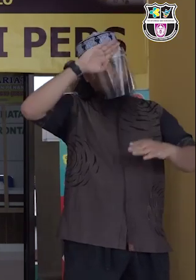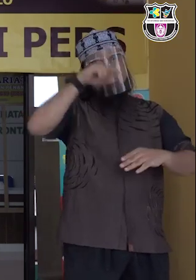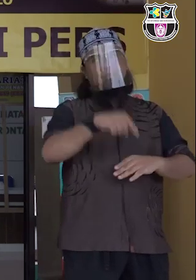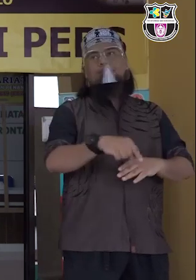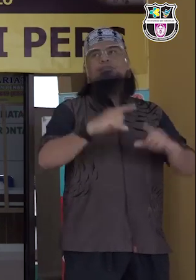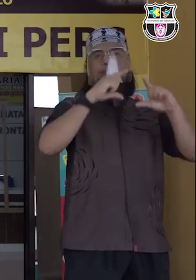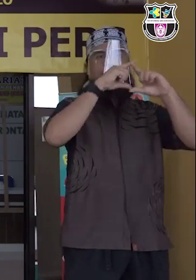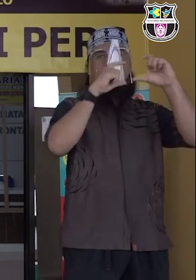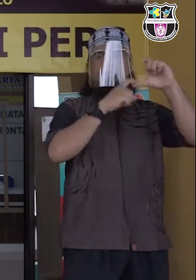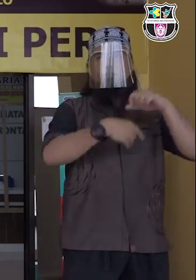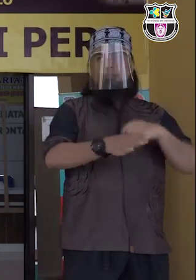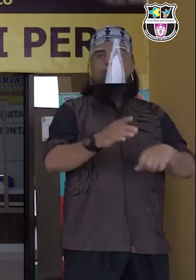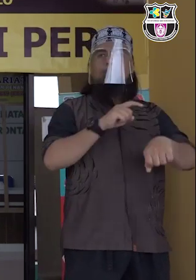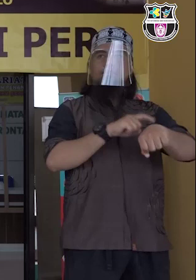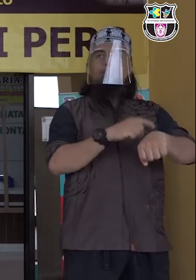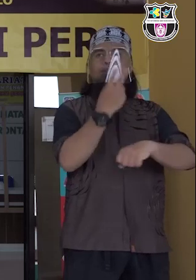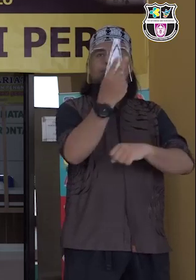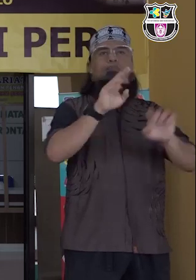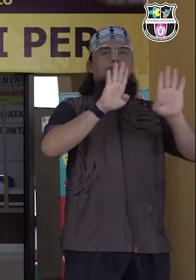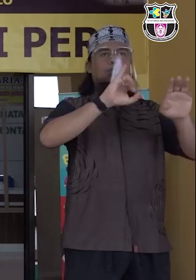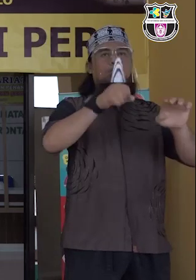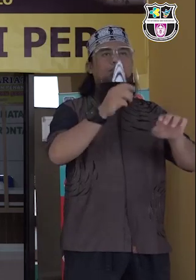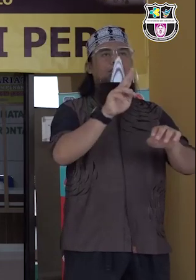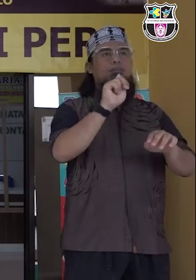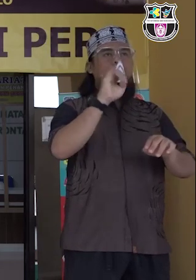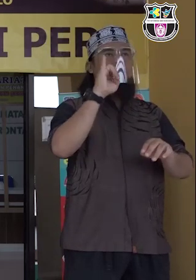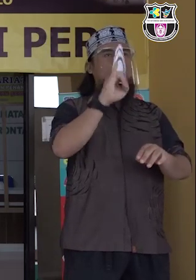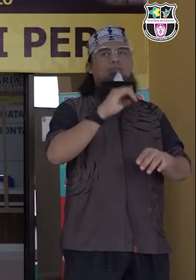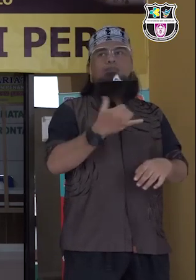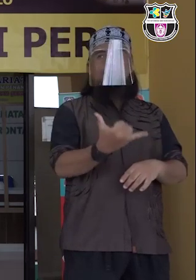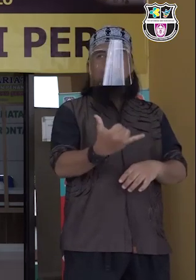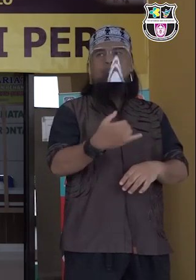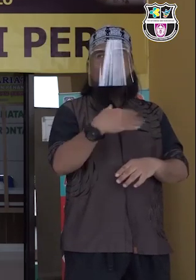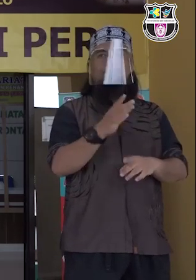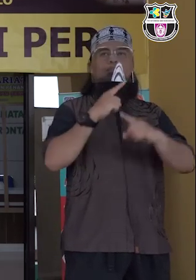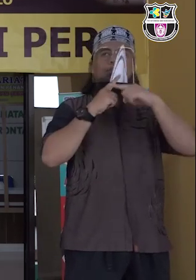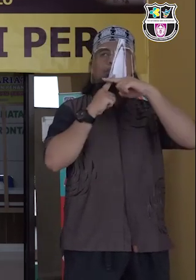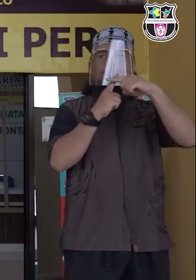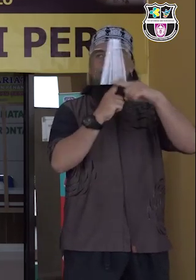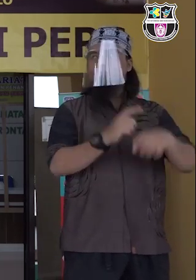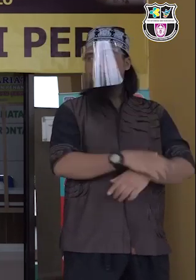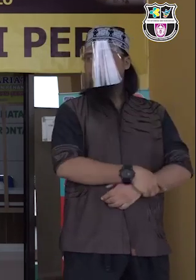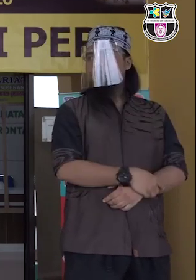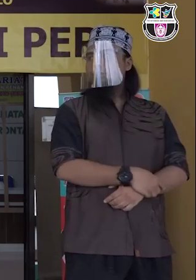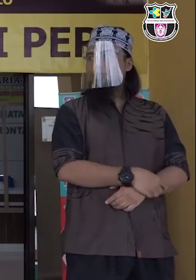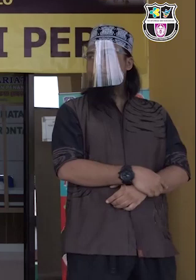tanggal 28 Juni 2020 dan sekarang PCR-nya positif.